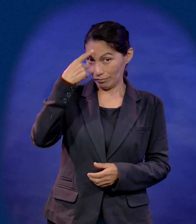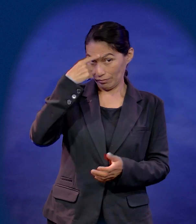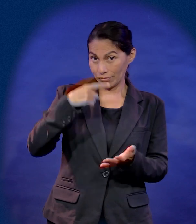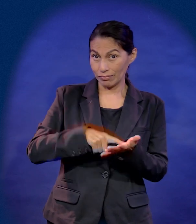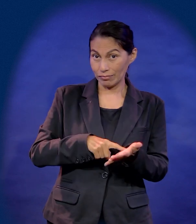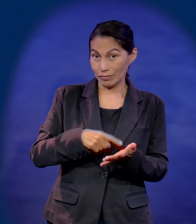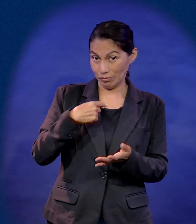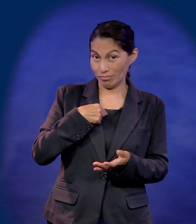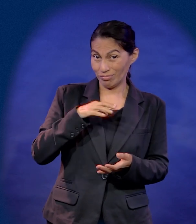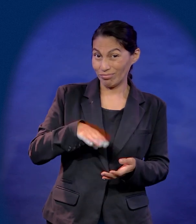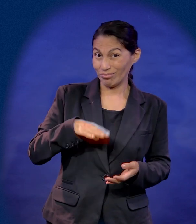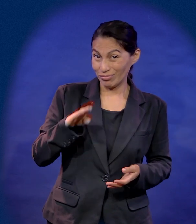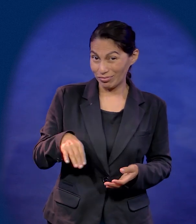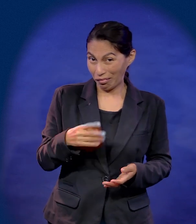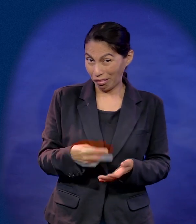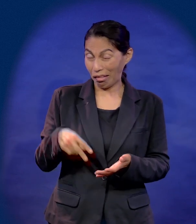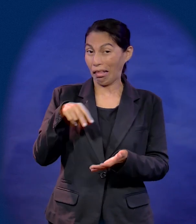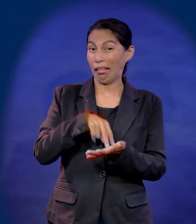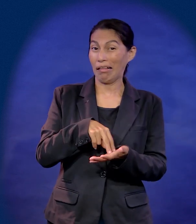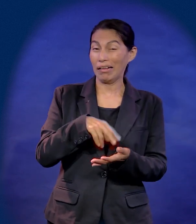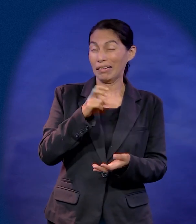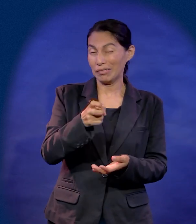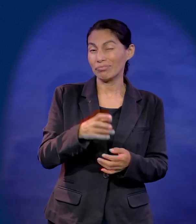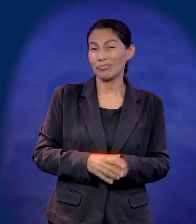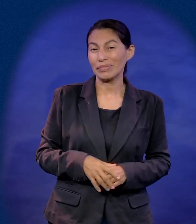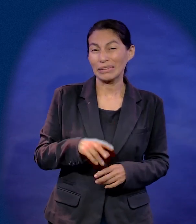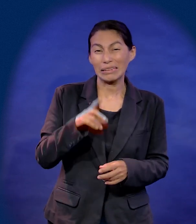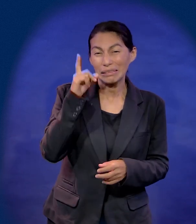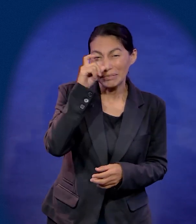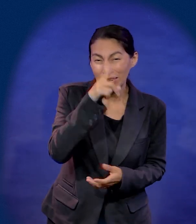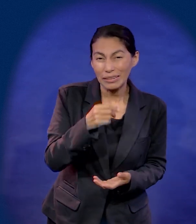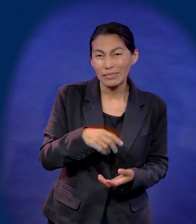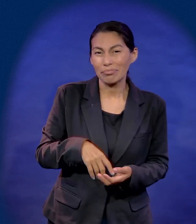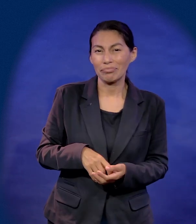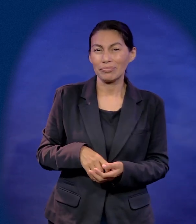créeme. Te lo dice alguien que murió y revivió así.